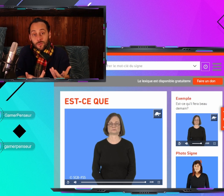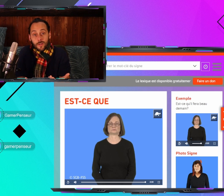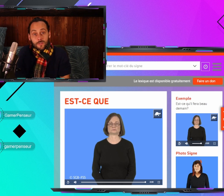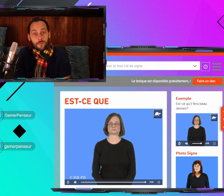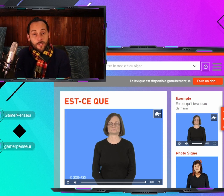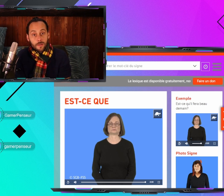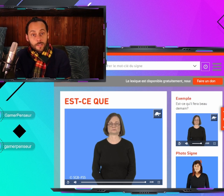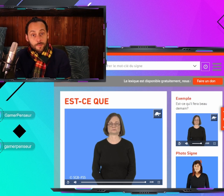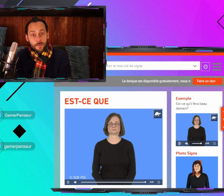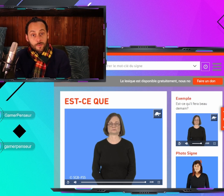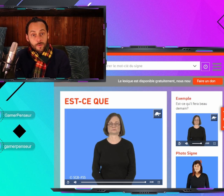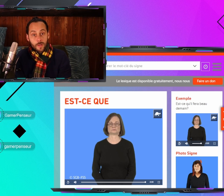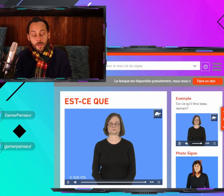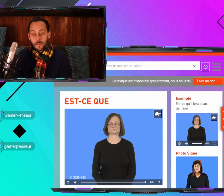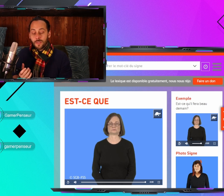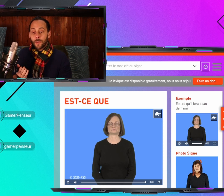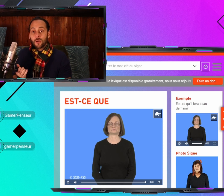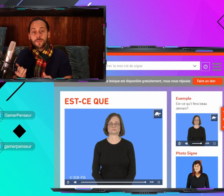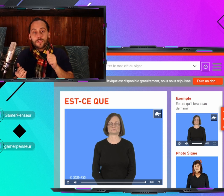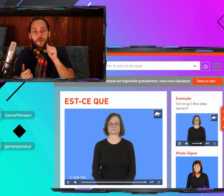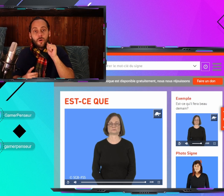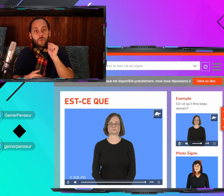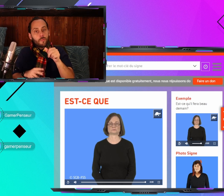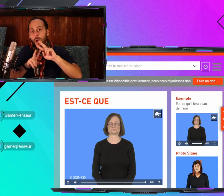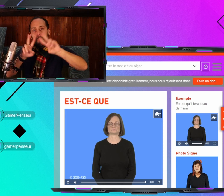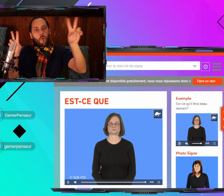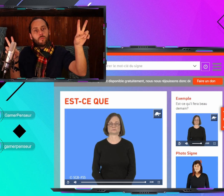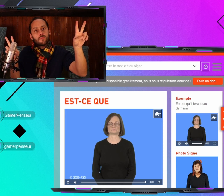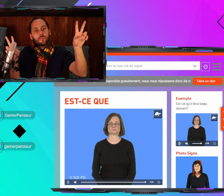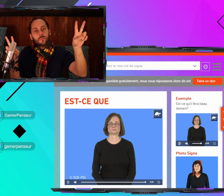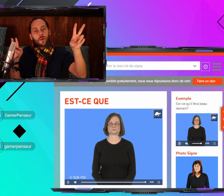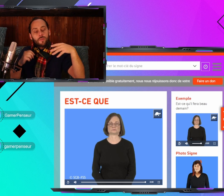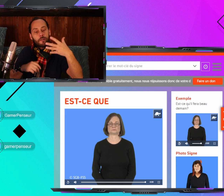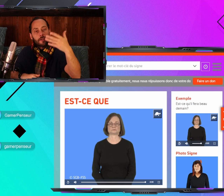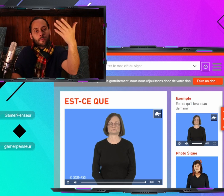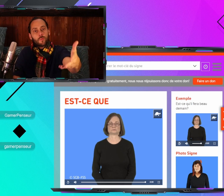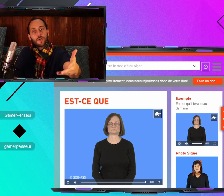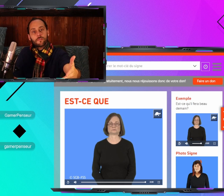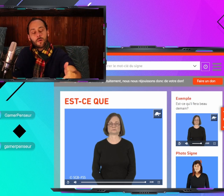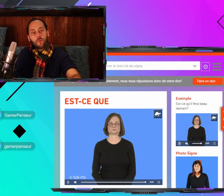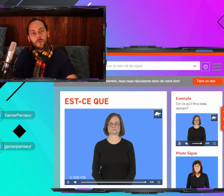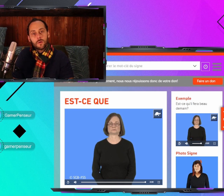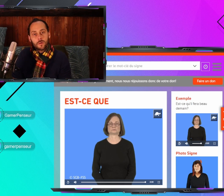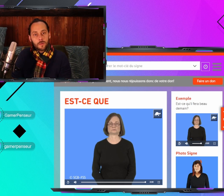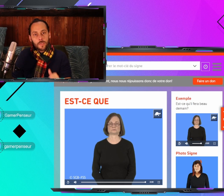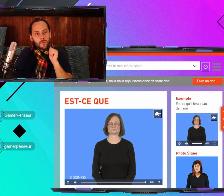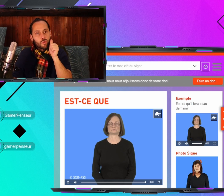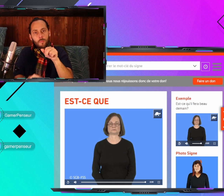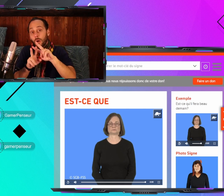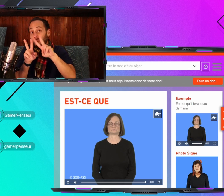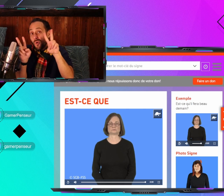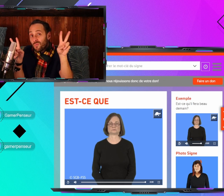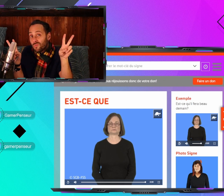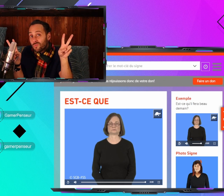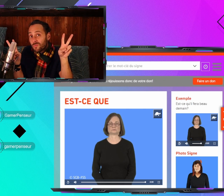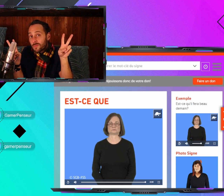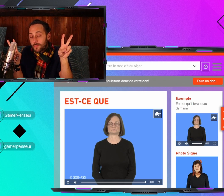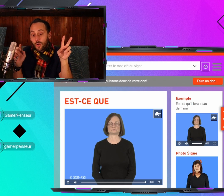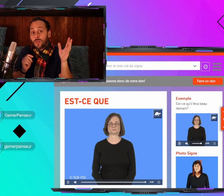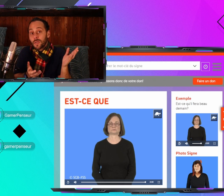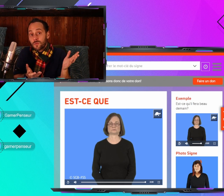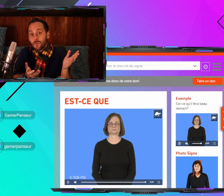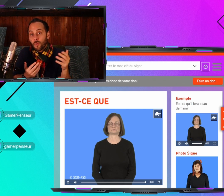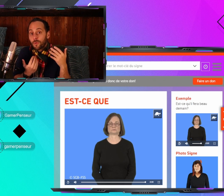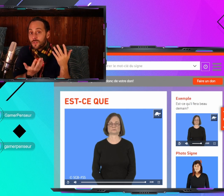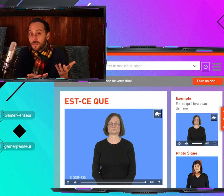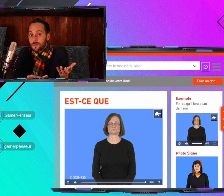En posant la question avec l'expression. C'est pas comme si demain beau. Là, on affirme, demain il fera beau. Demain beau. Là,